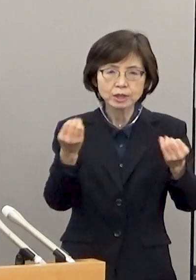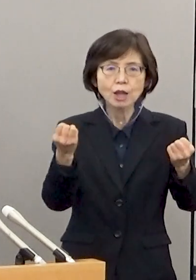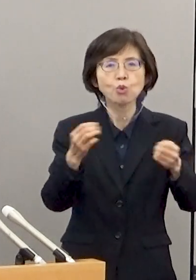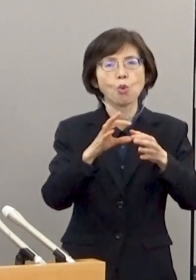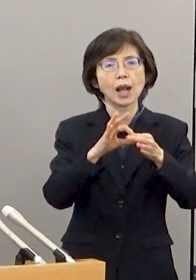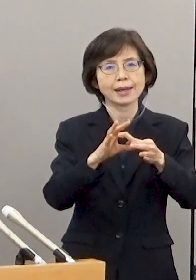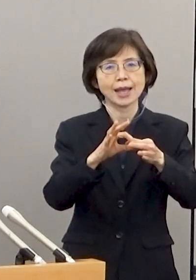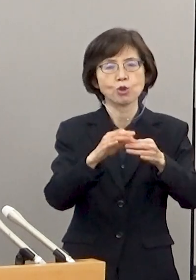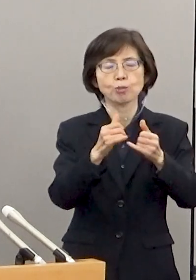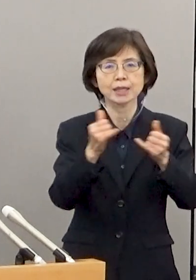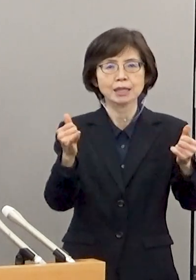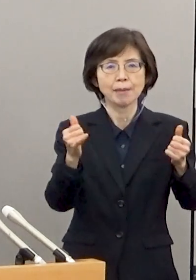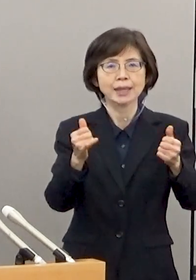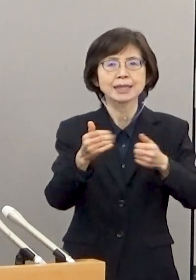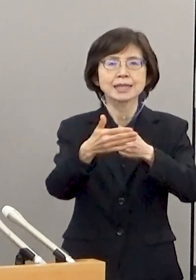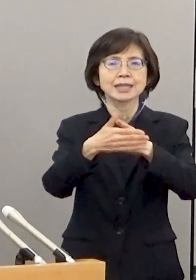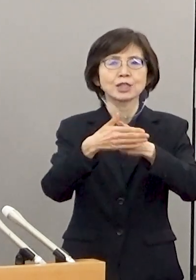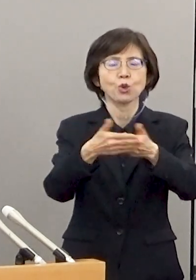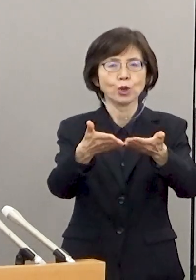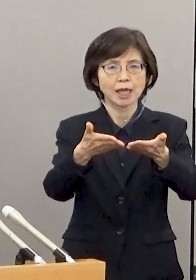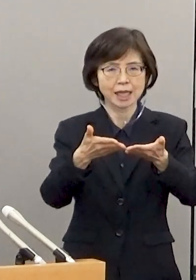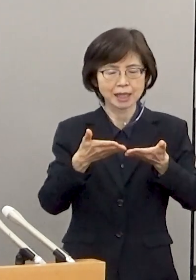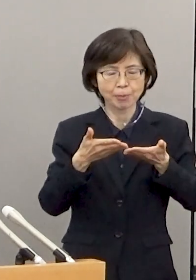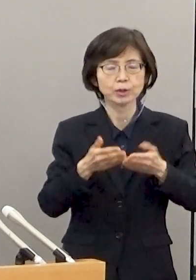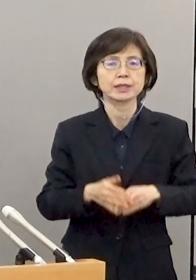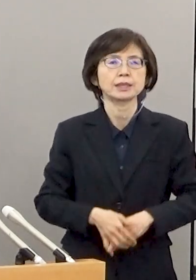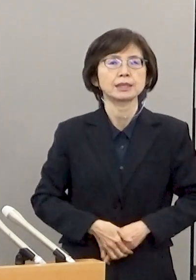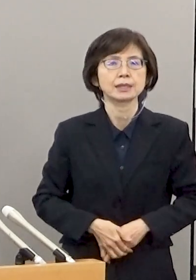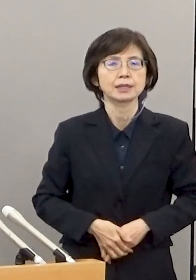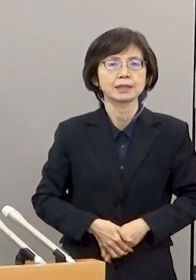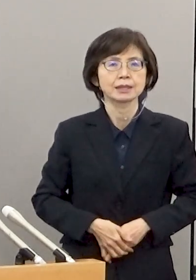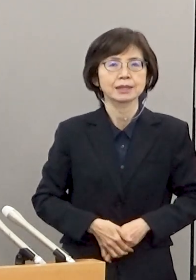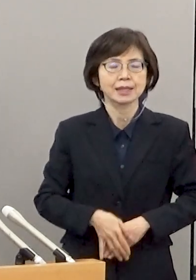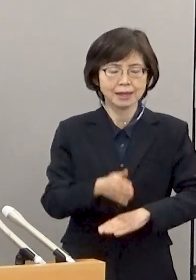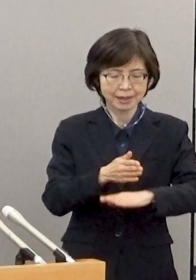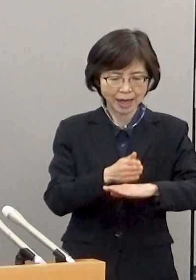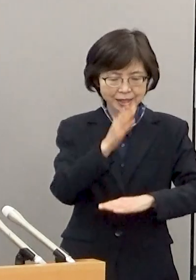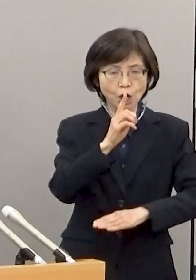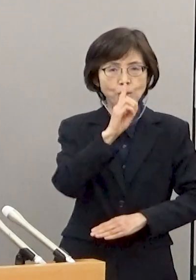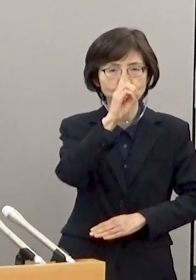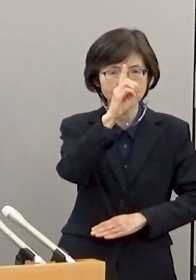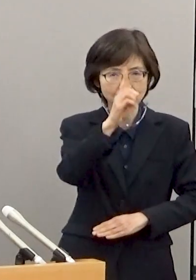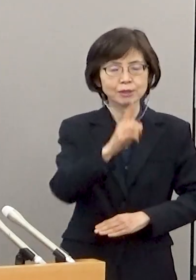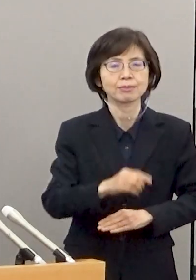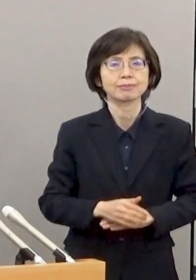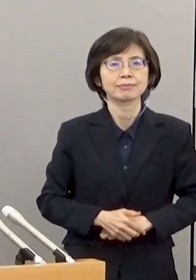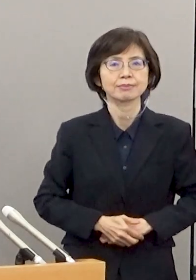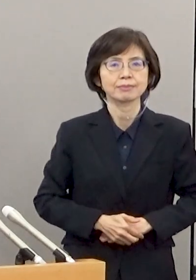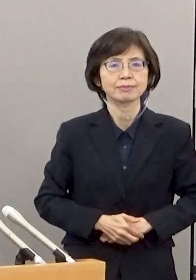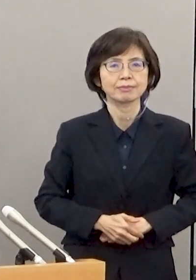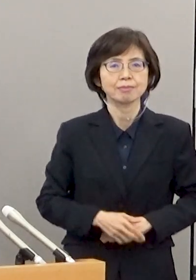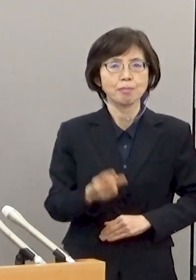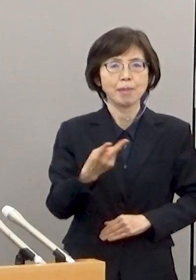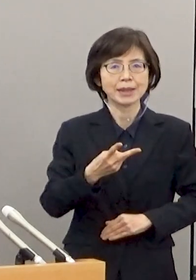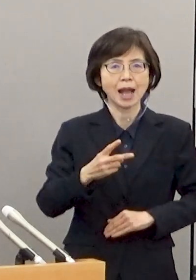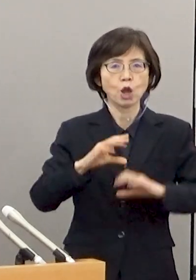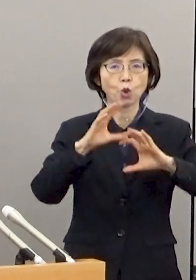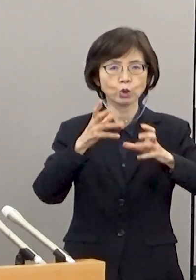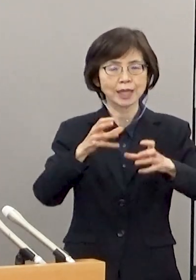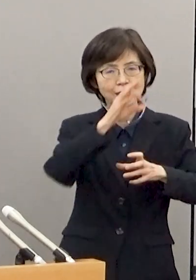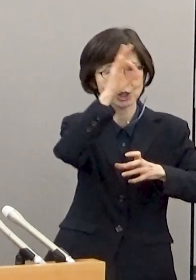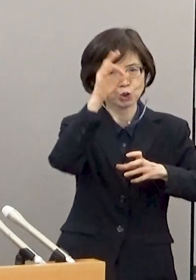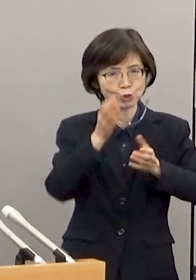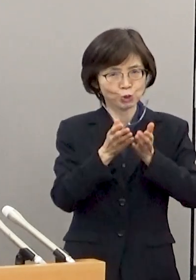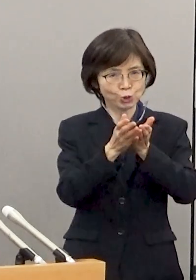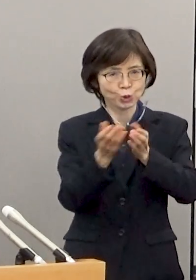にご尽力をいただきましたことに心から感謝を申し上げるとともに、国際クルーズ再開